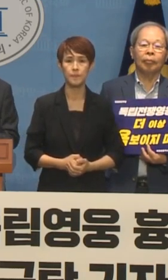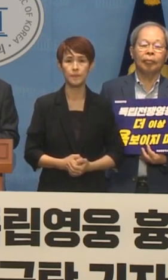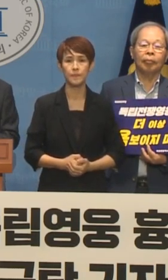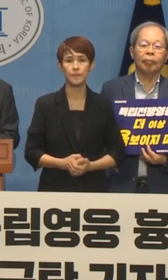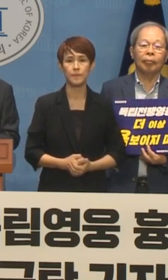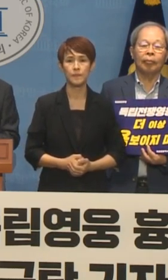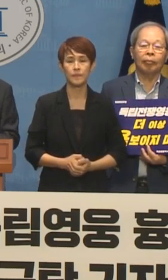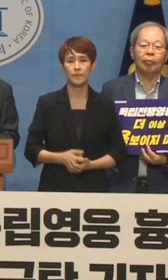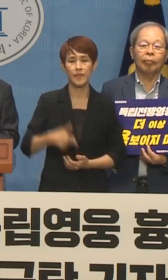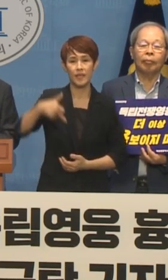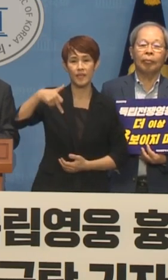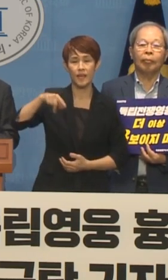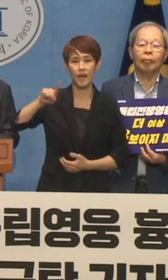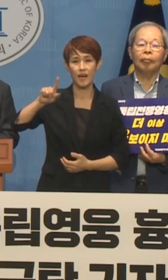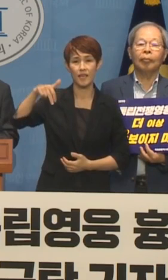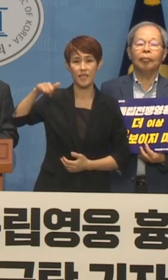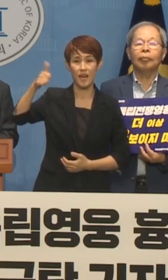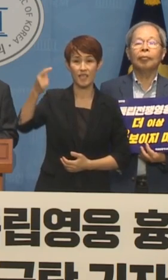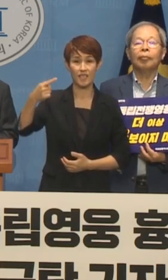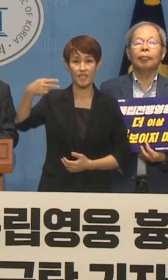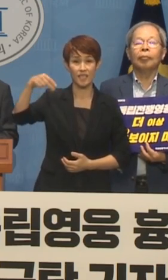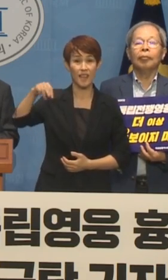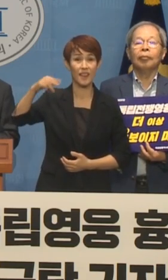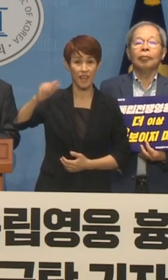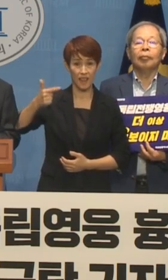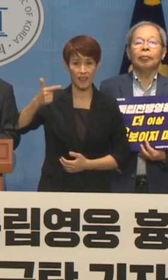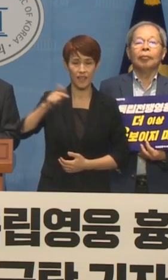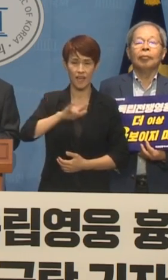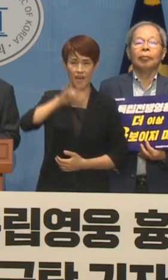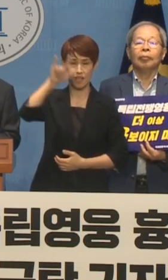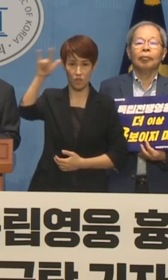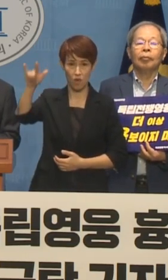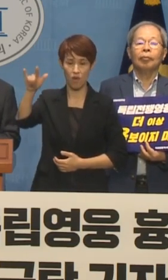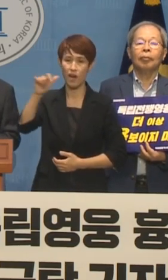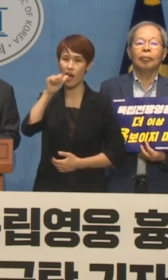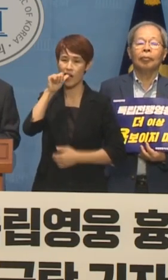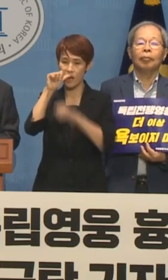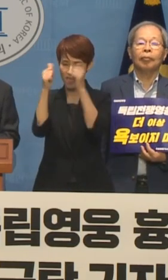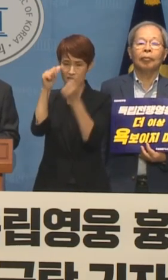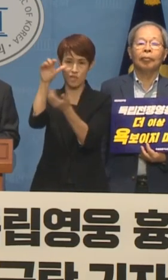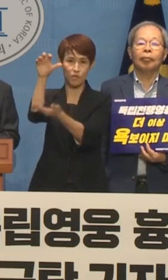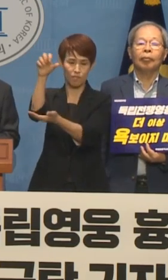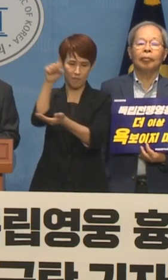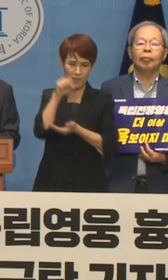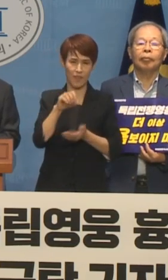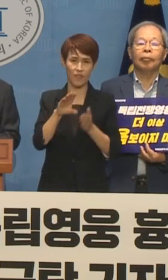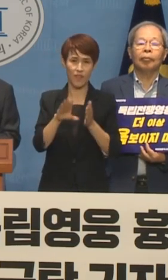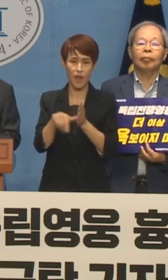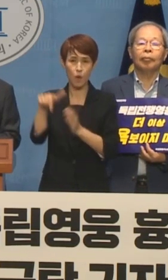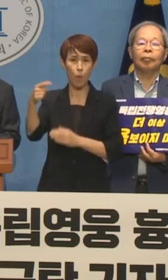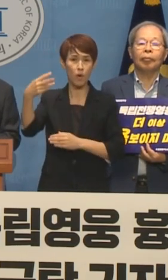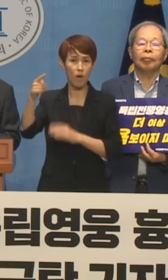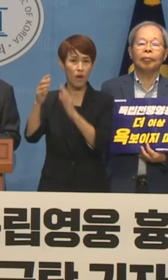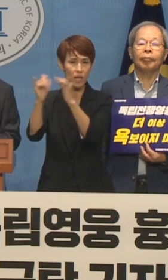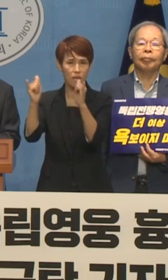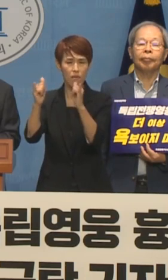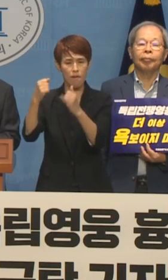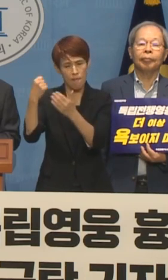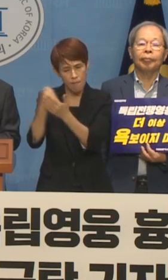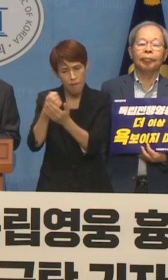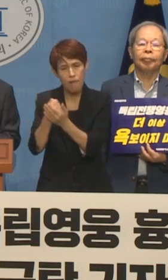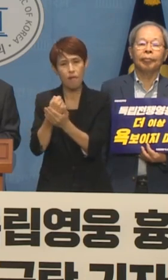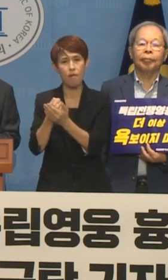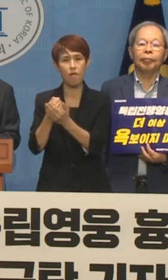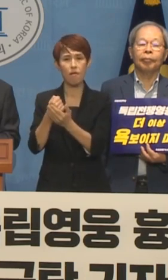제가 카자흐스탄에 가서 홍범도 장군 모셔올 때 우리 고려인들이 정말 아쉬워했습니다. 고려인들의 정신적